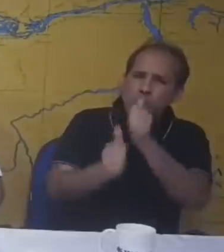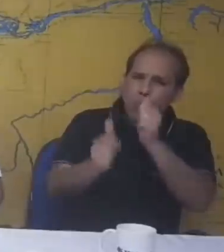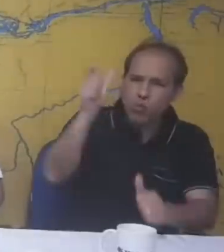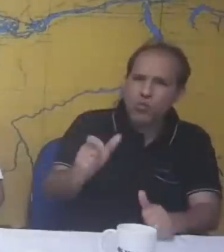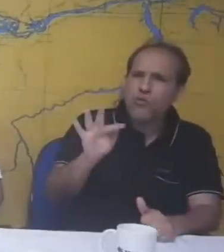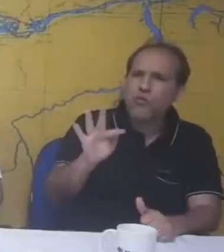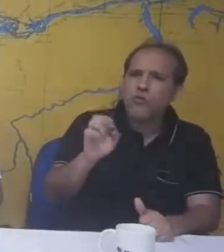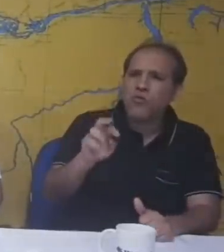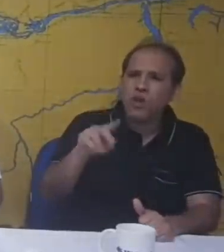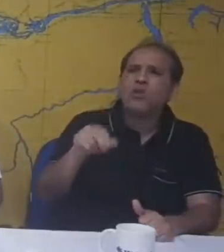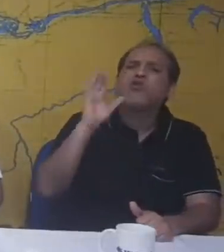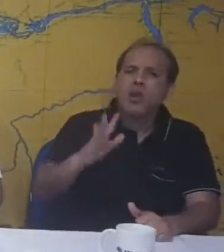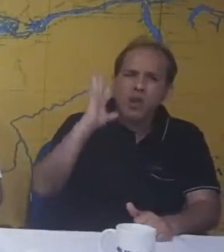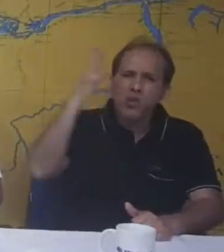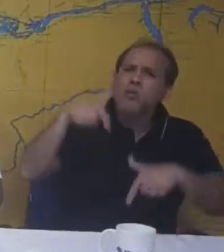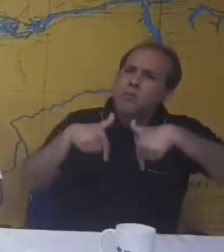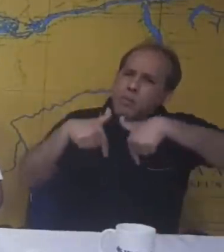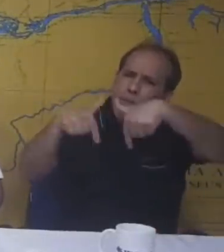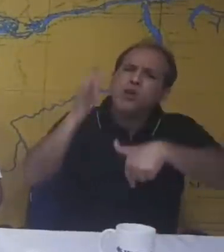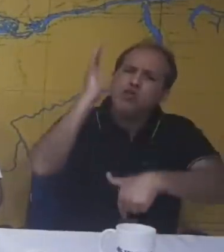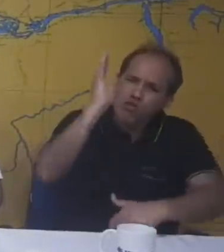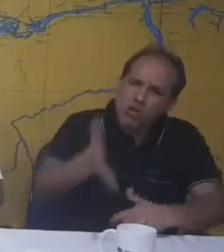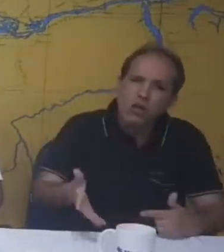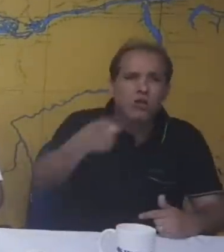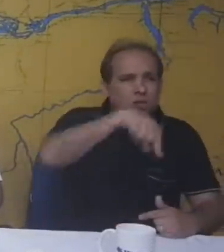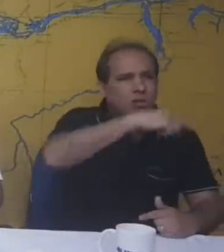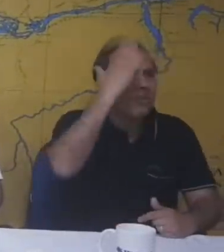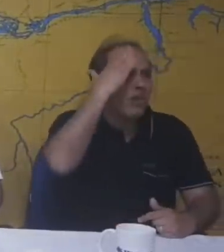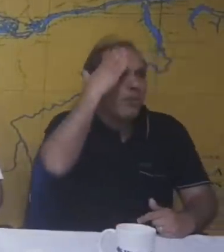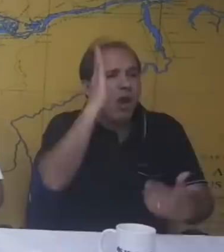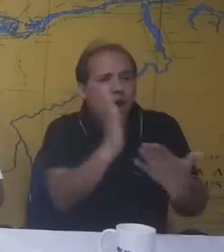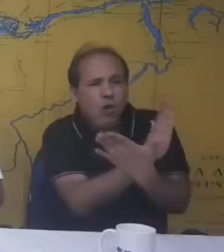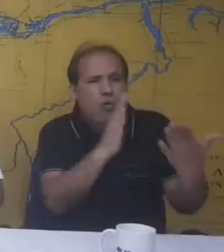conversei com ele, tomou as providências. Nós sabemos, alguns pensam que